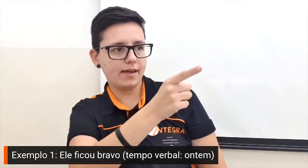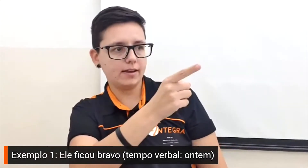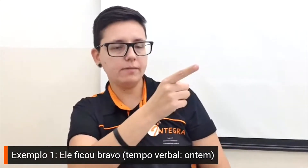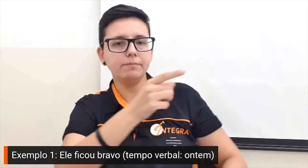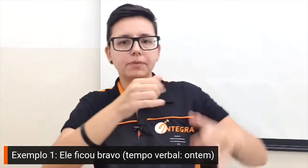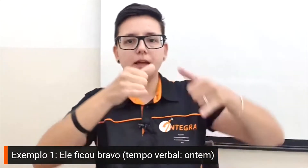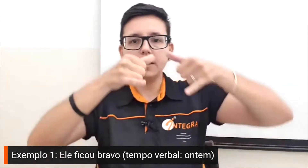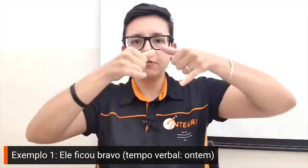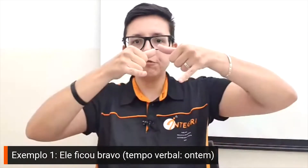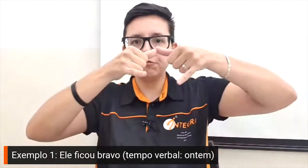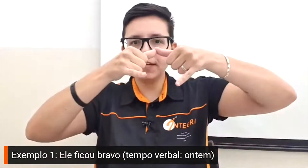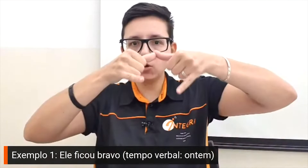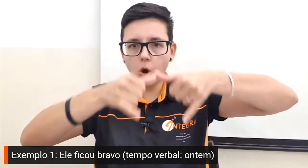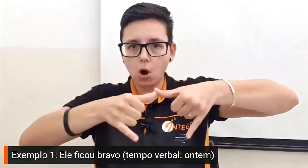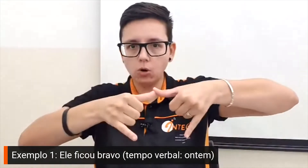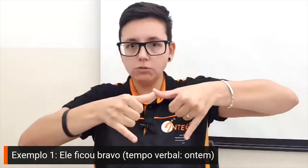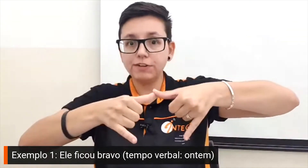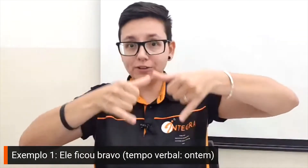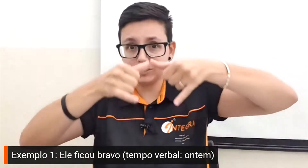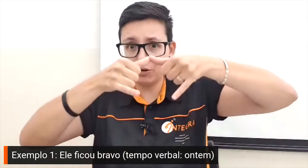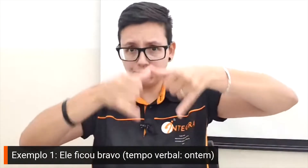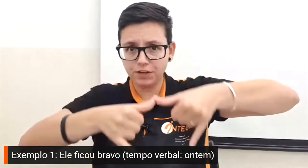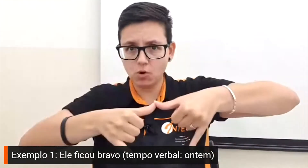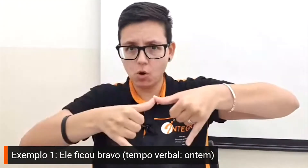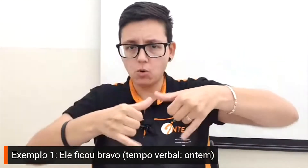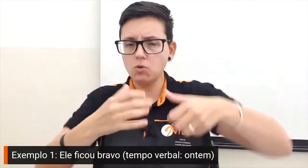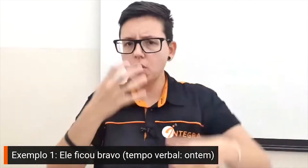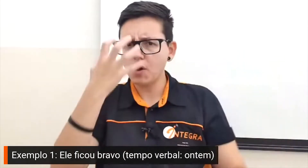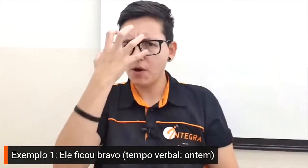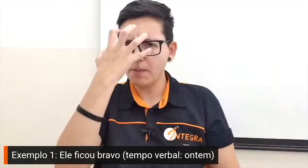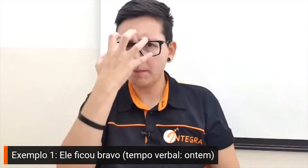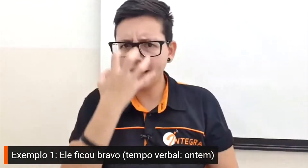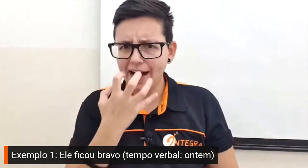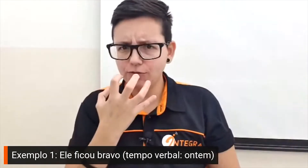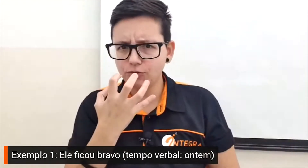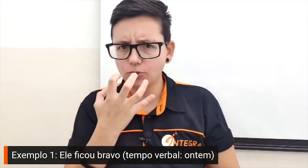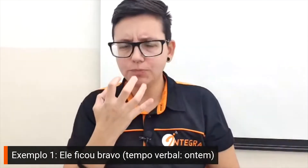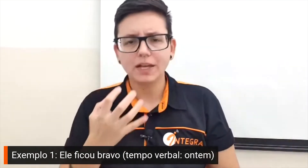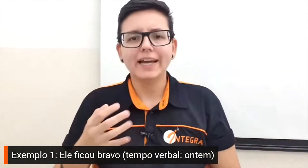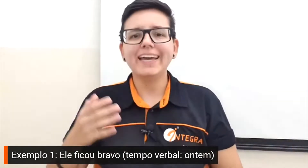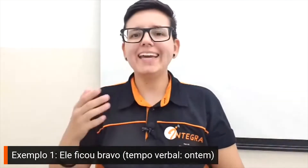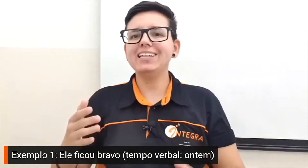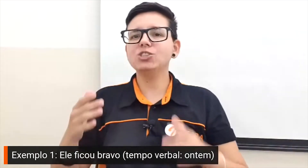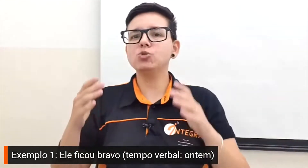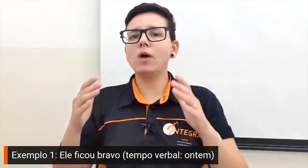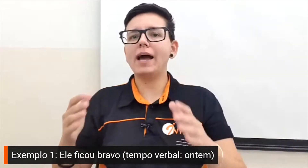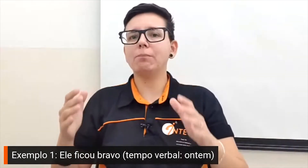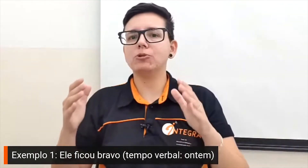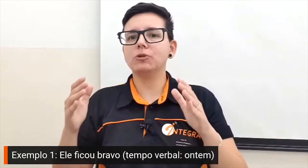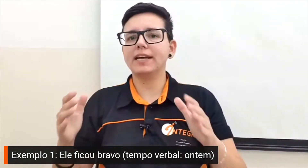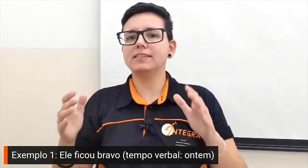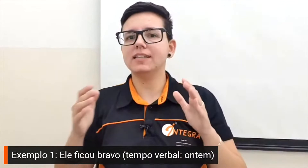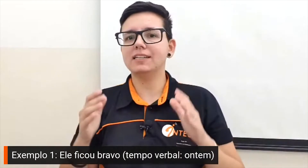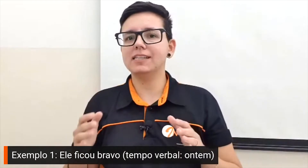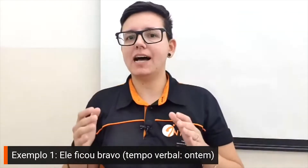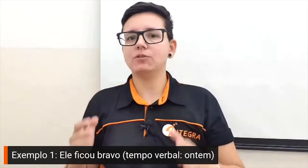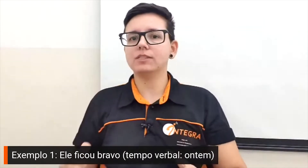Ele ficou, vai usar o ficou, bravo. Isso é português sinalizado. Então,